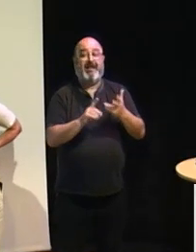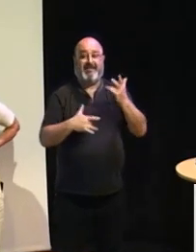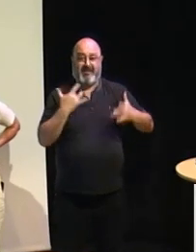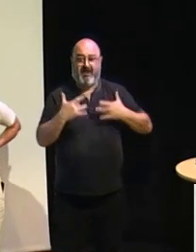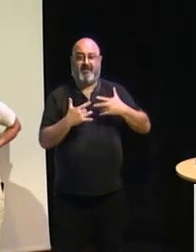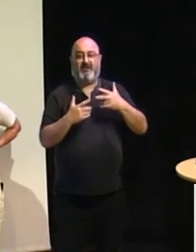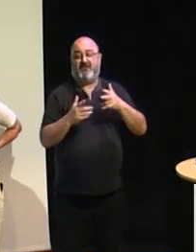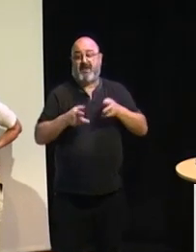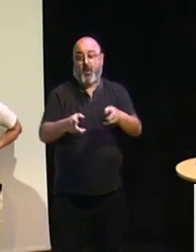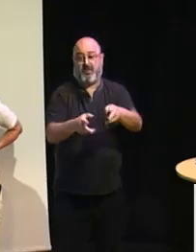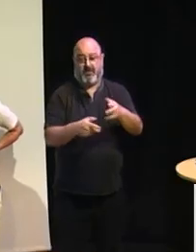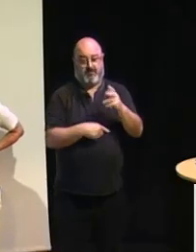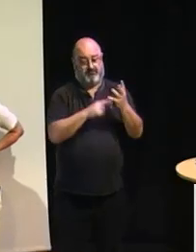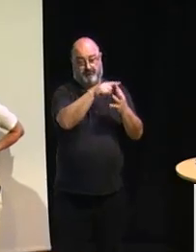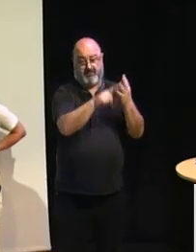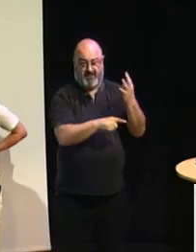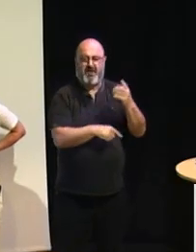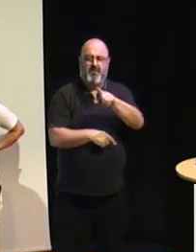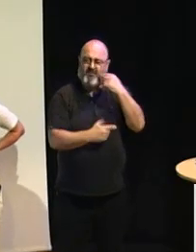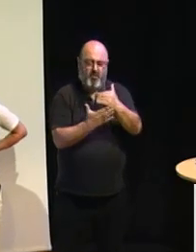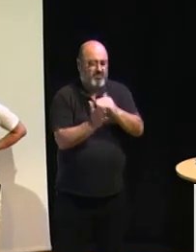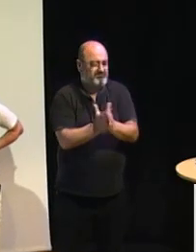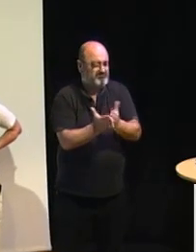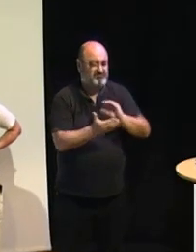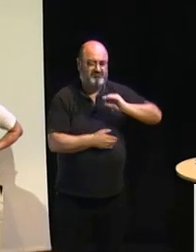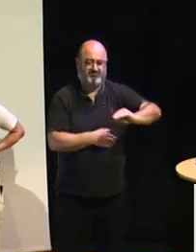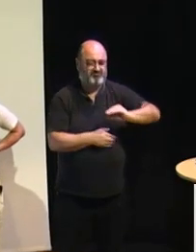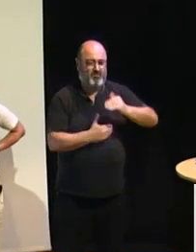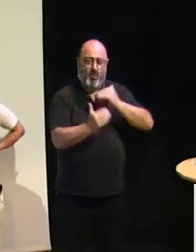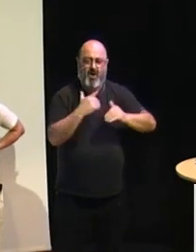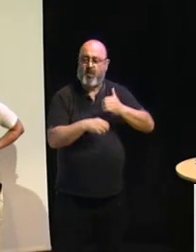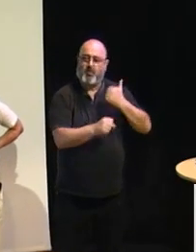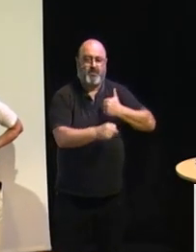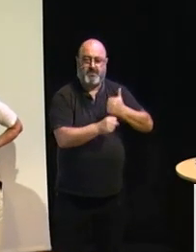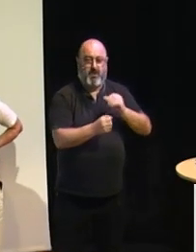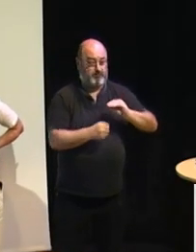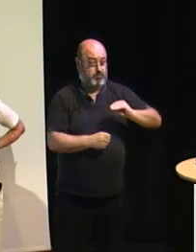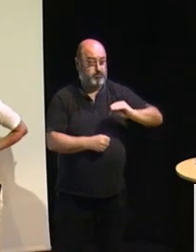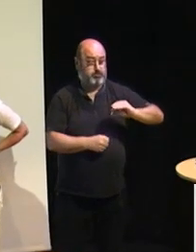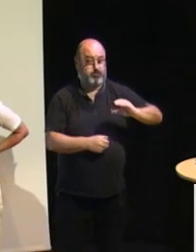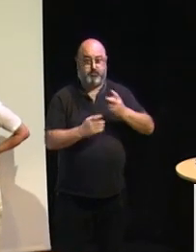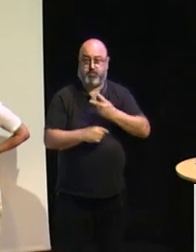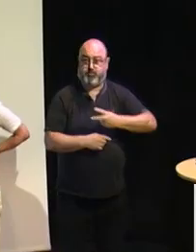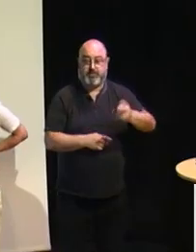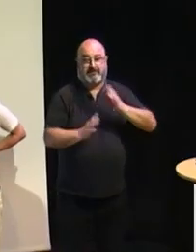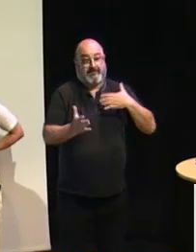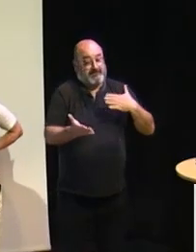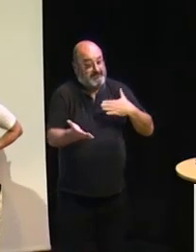l'occasion de voir le programme qui est étoffé du festival chaque année. Et là encore, je dois nous excuser parce qu'en